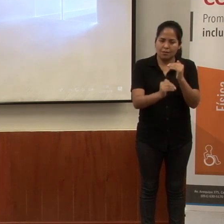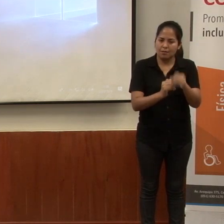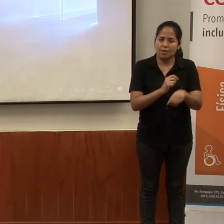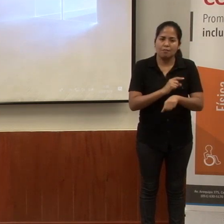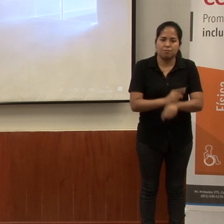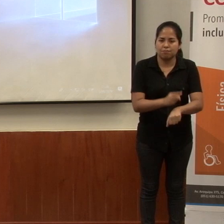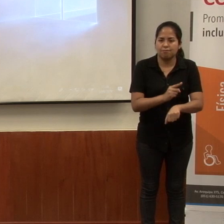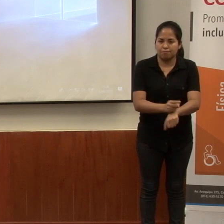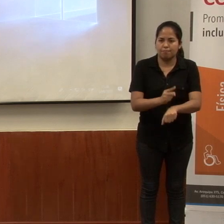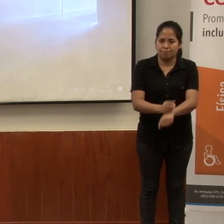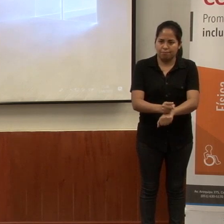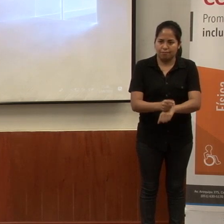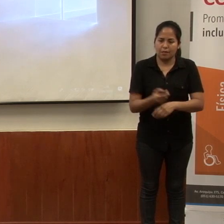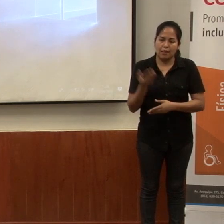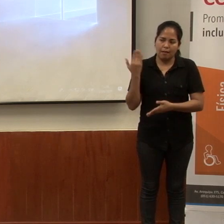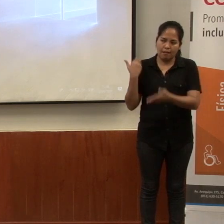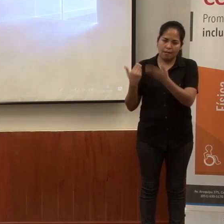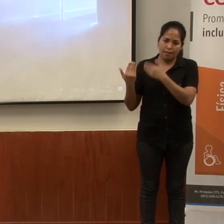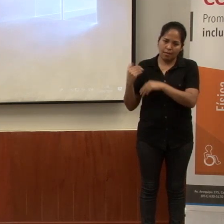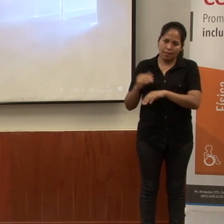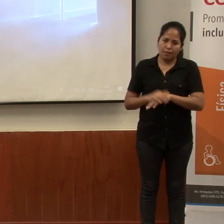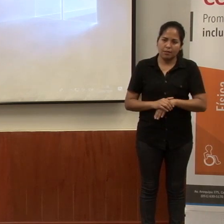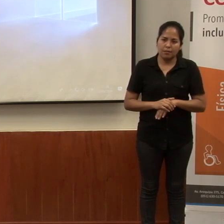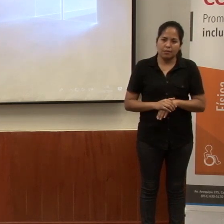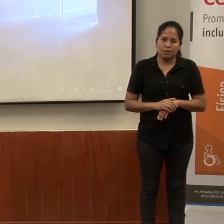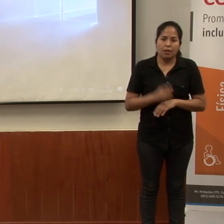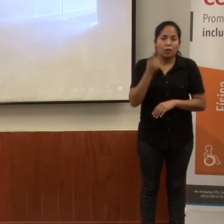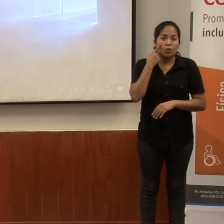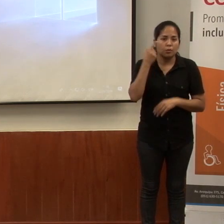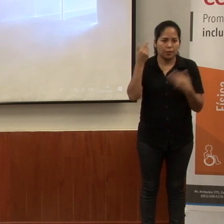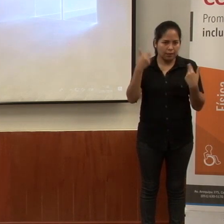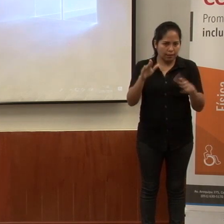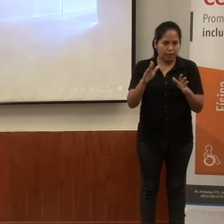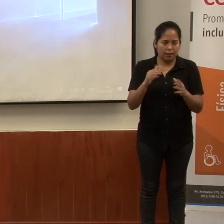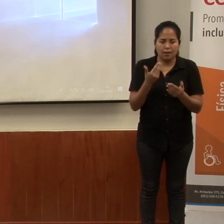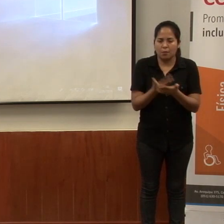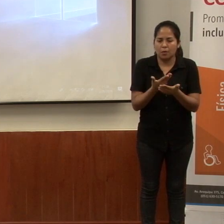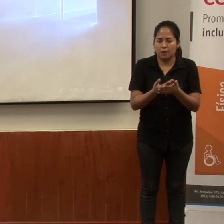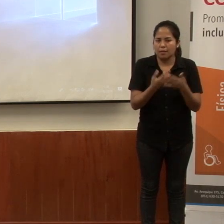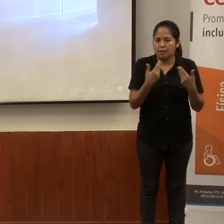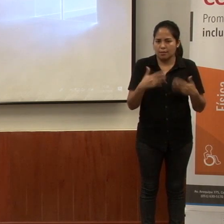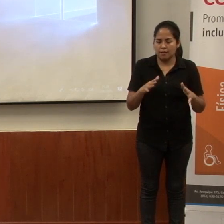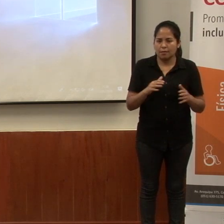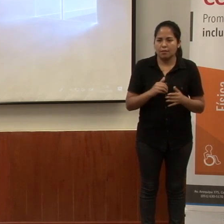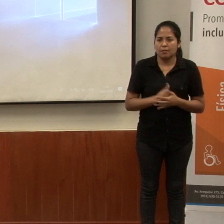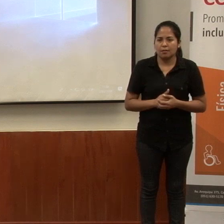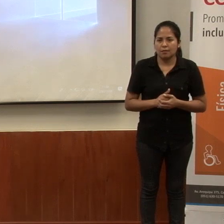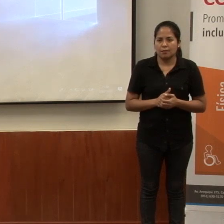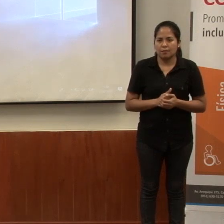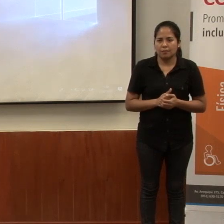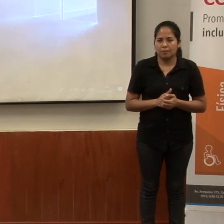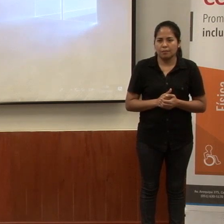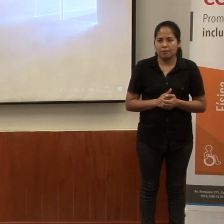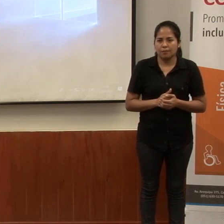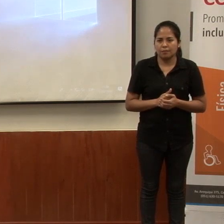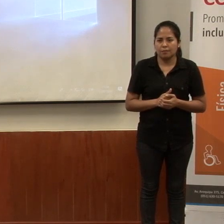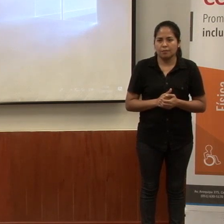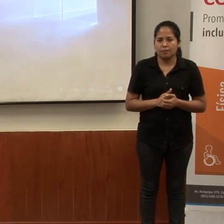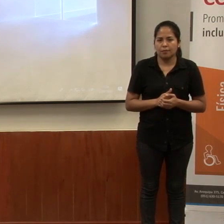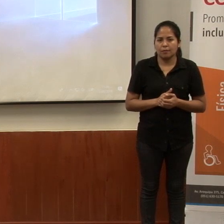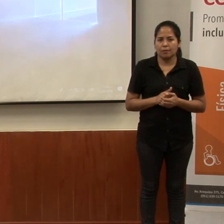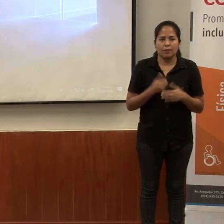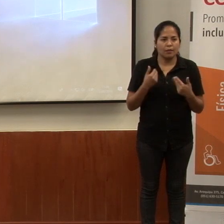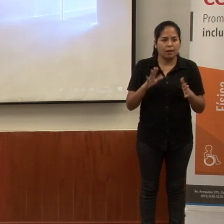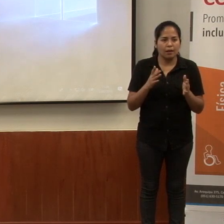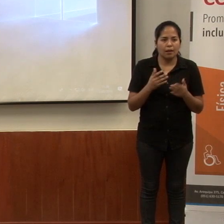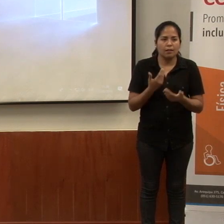rápidamente de lo que hemos avanzado. El conocimiento está, la evidencia está. Así que ahora ya tenemos la